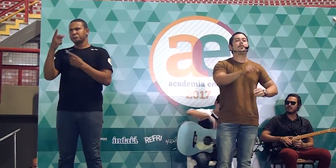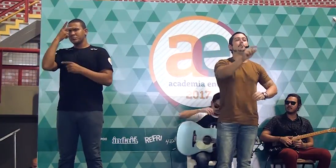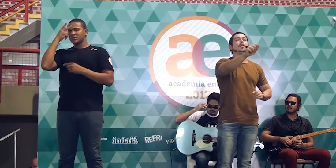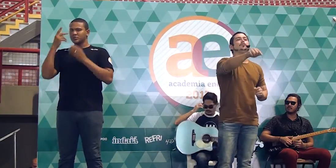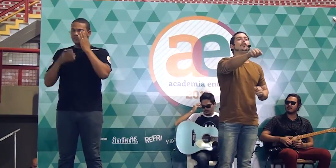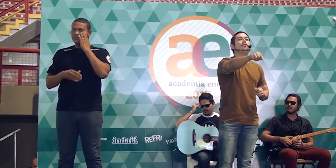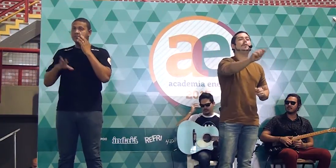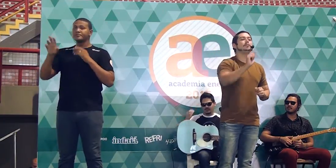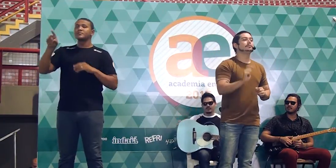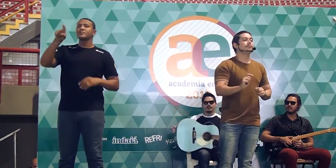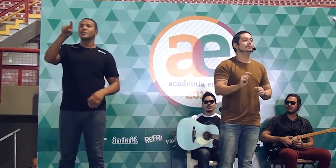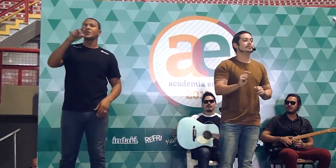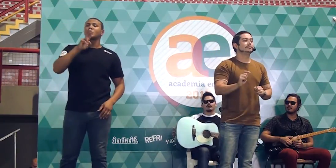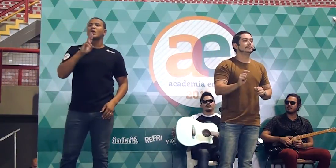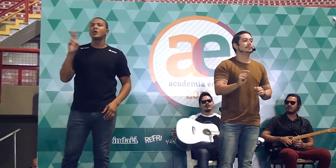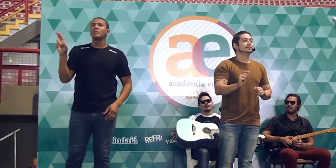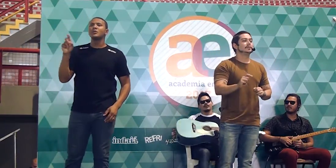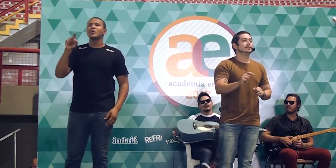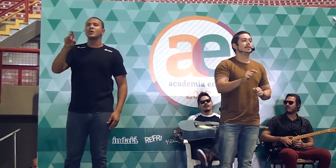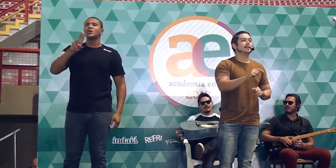pessoa e dizia assim, como é o nome